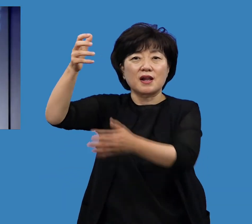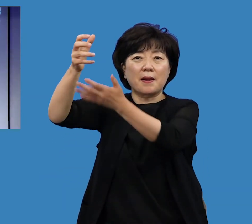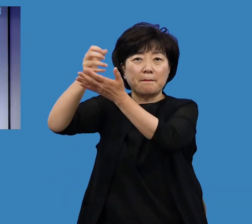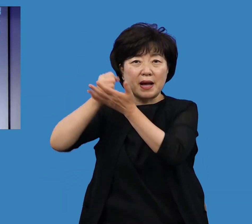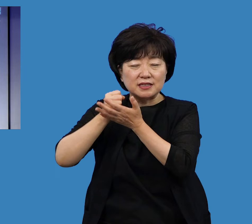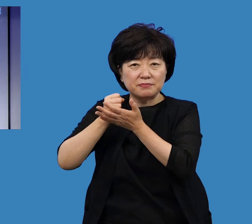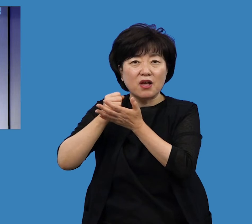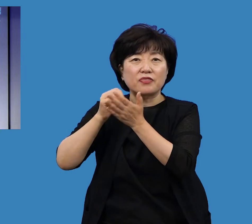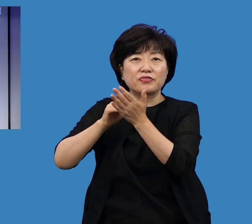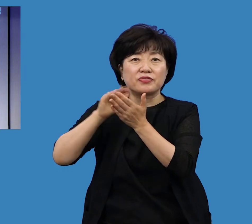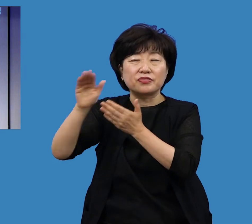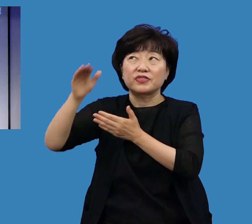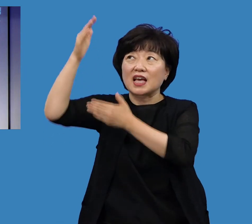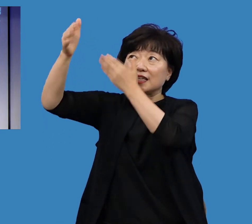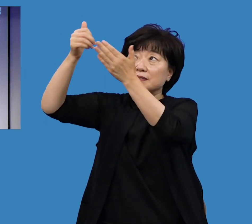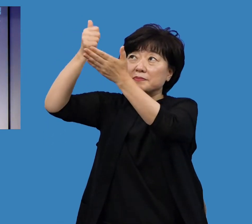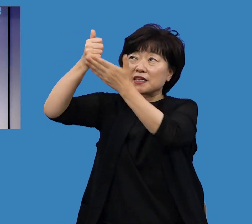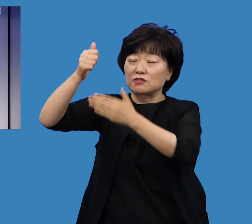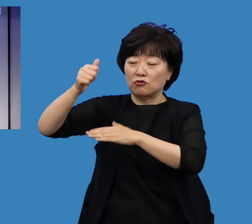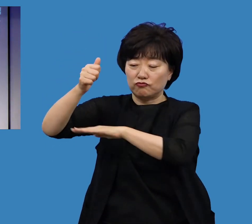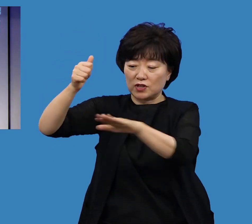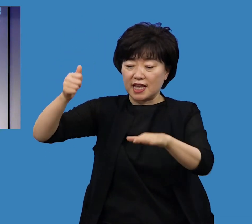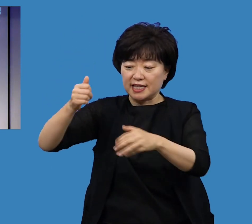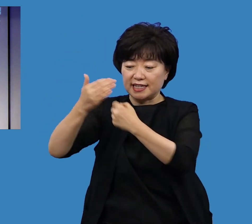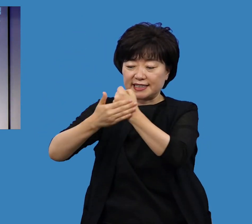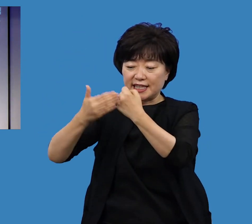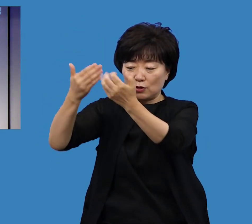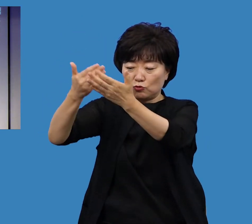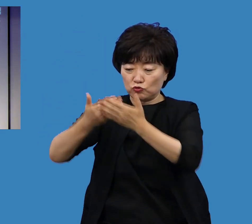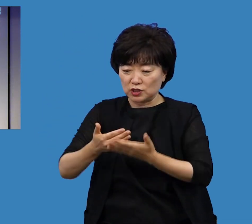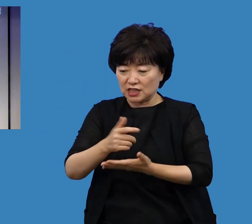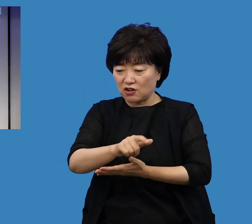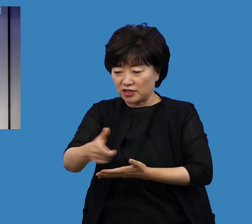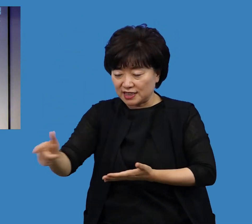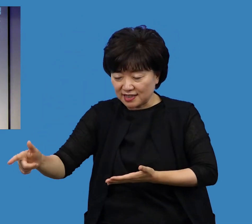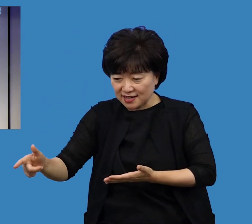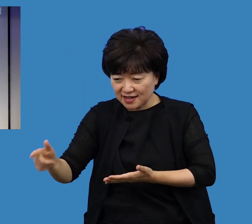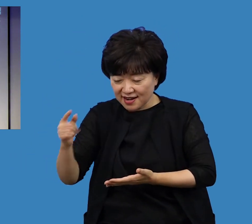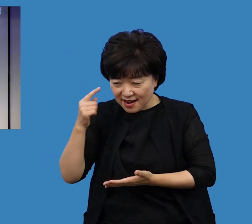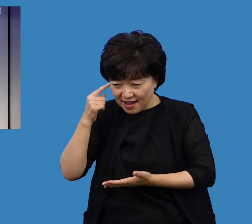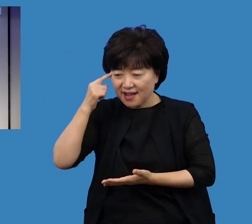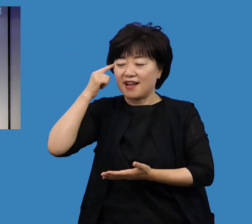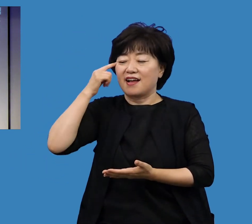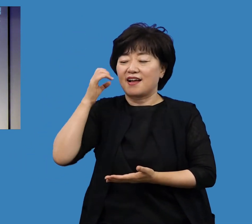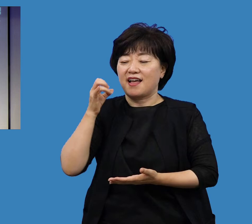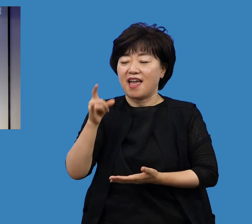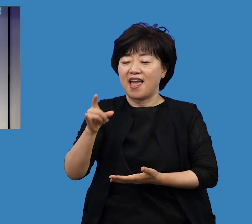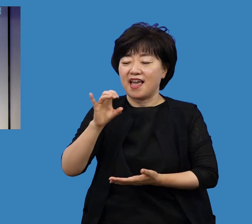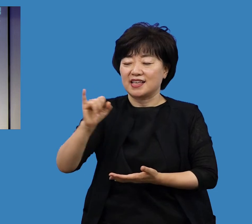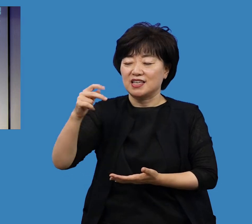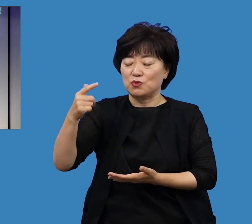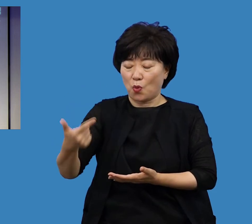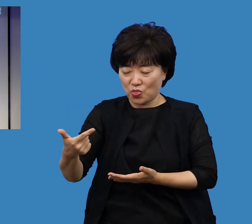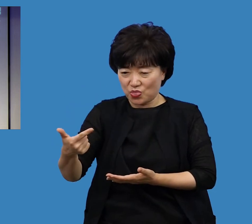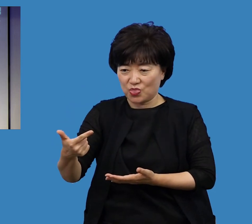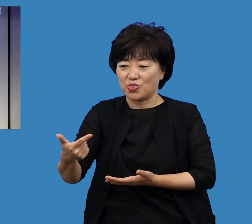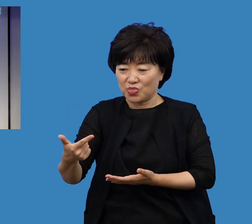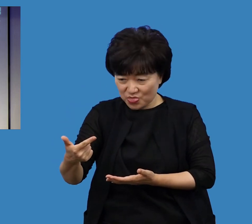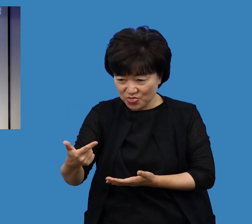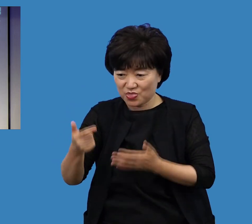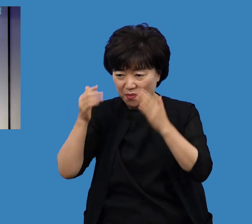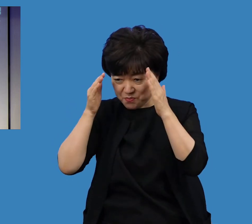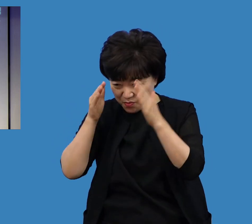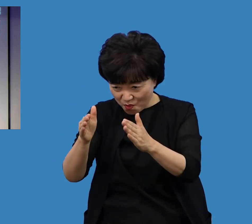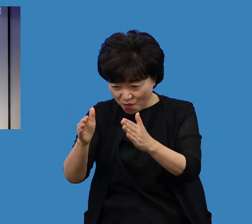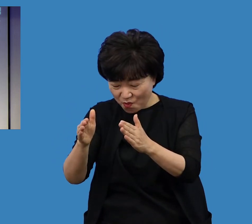받으면 하나님께서 우리에게 은혜로 주신 것들을 에이돈하게 하려 함이라. 주목하여 보게